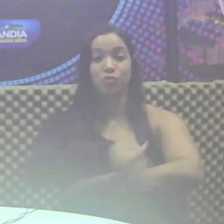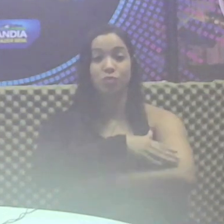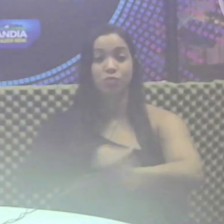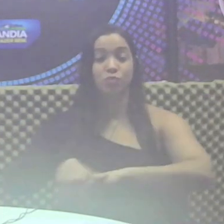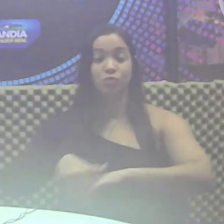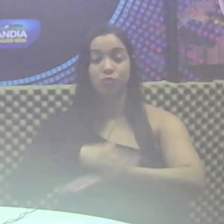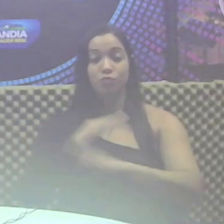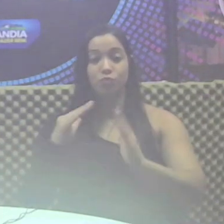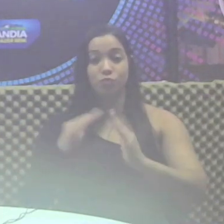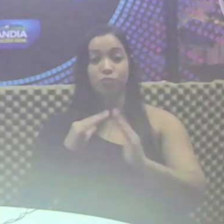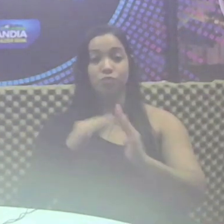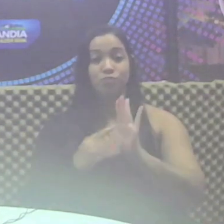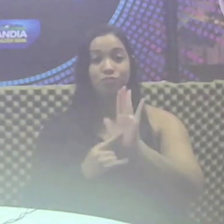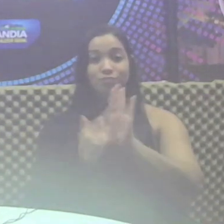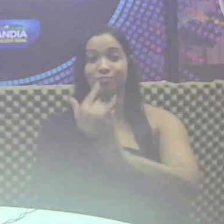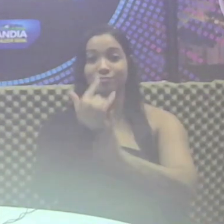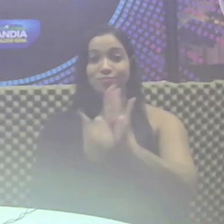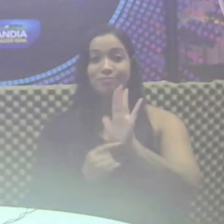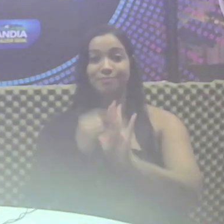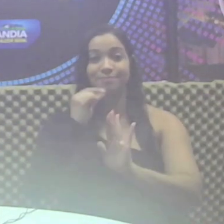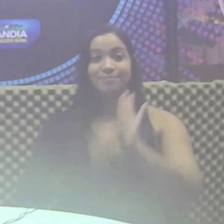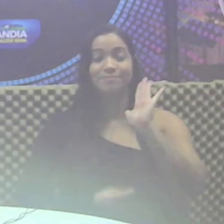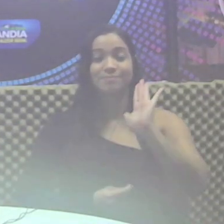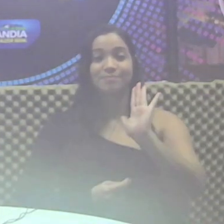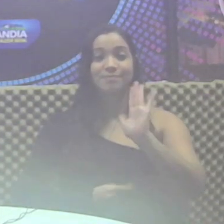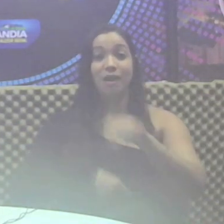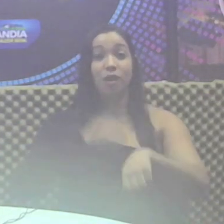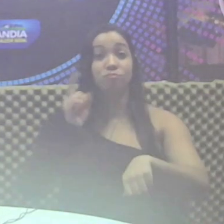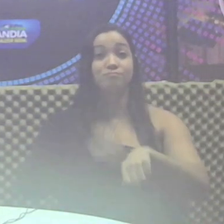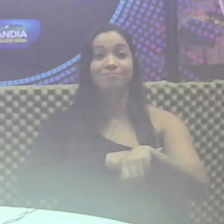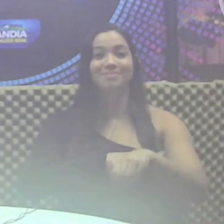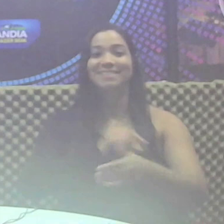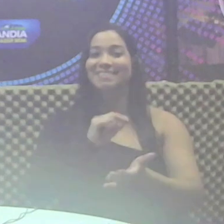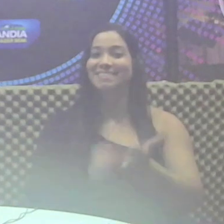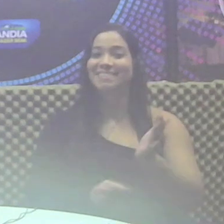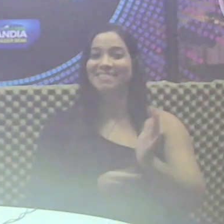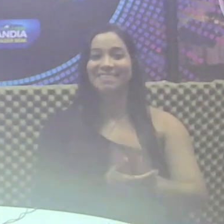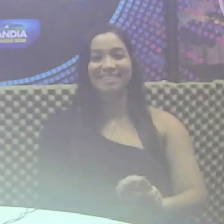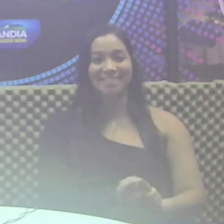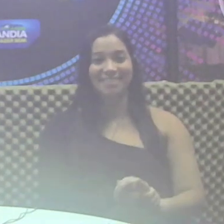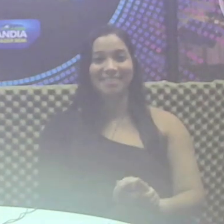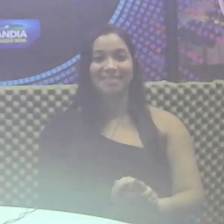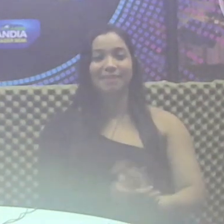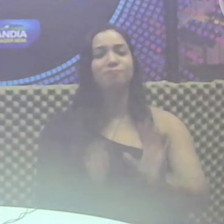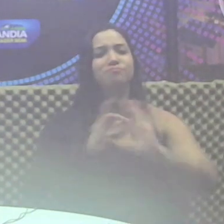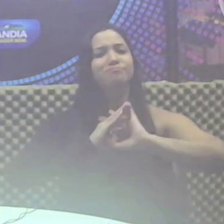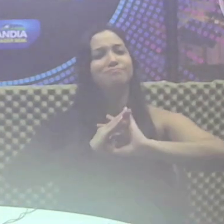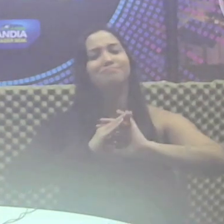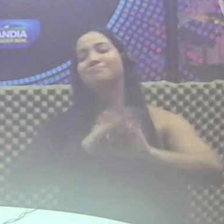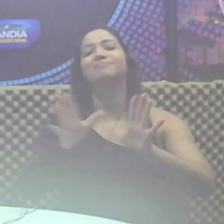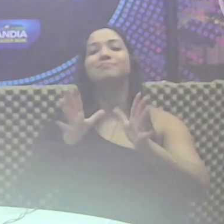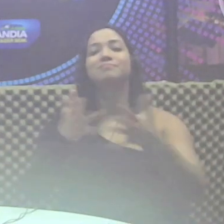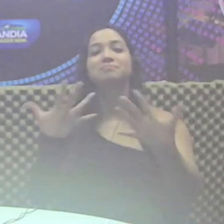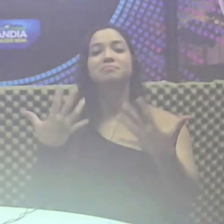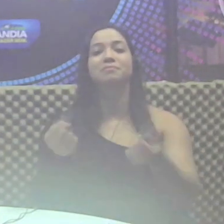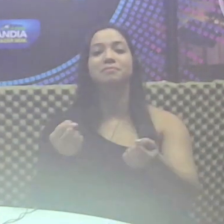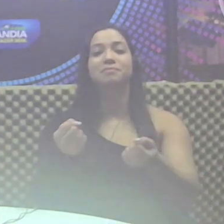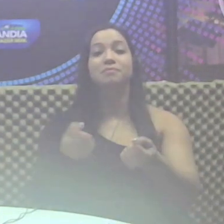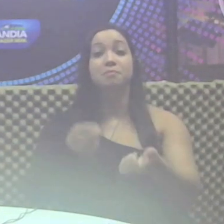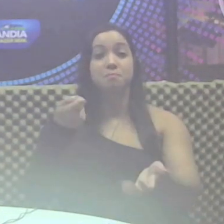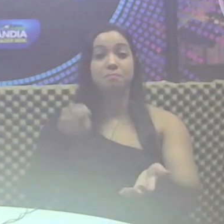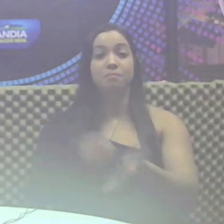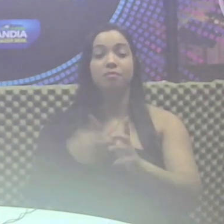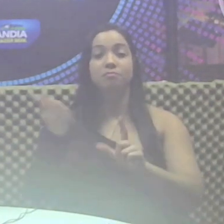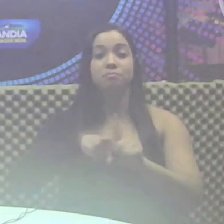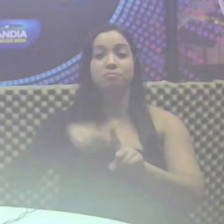necessário apresentar o formulário de inscrição no ato da inscrição. As liberações são concedidas mediante pagamento